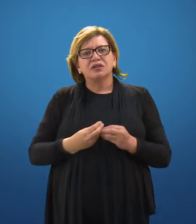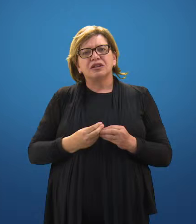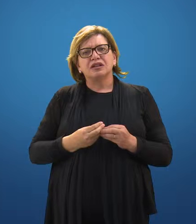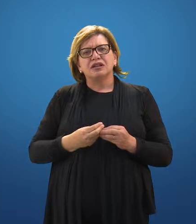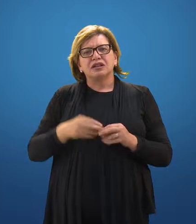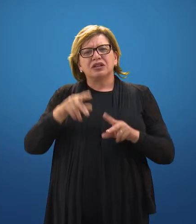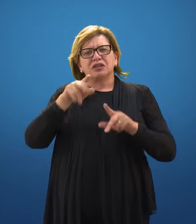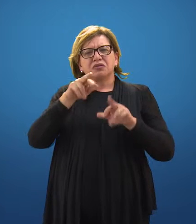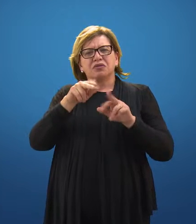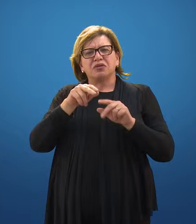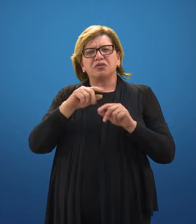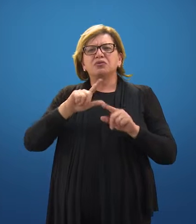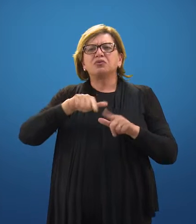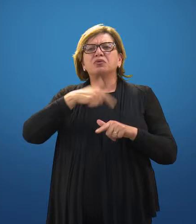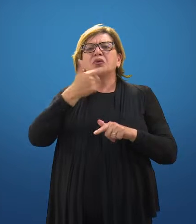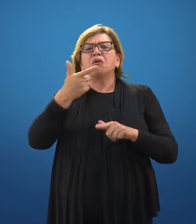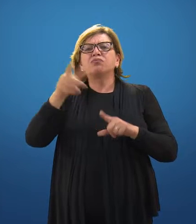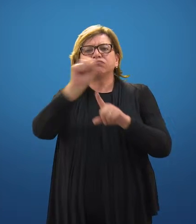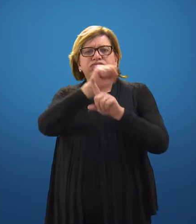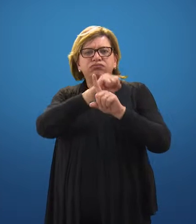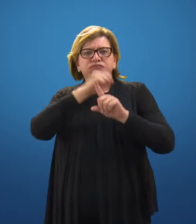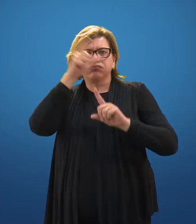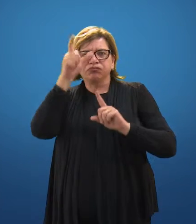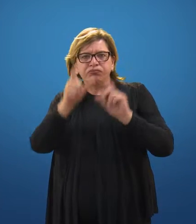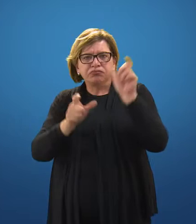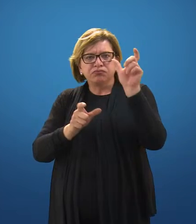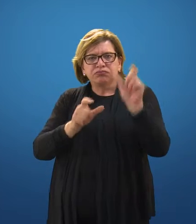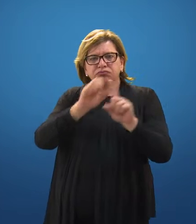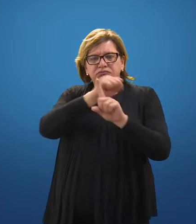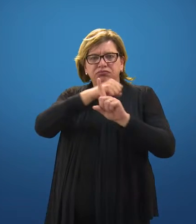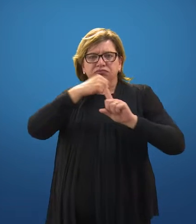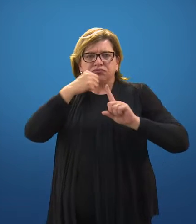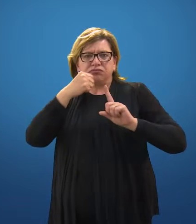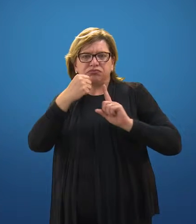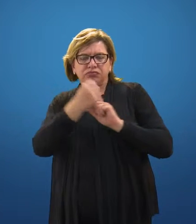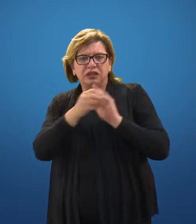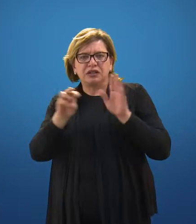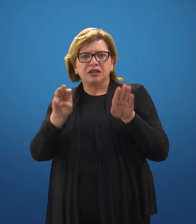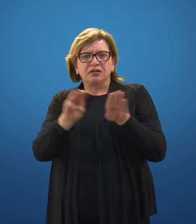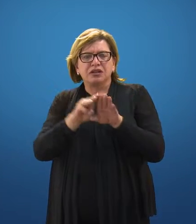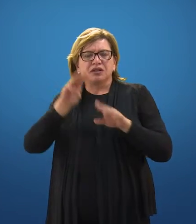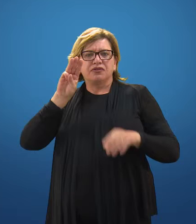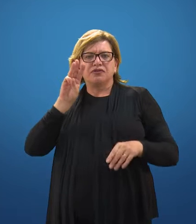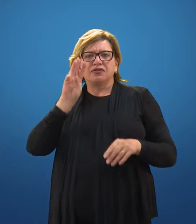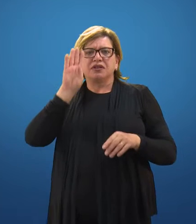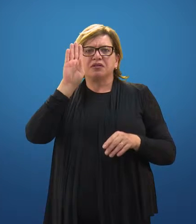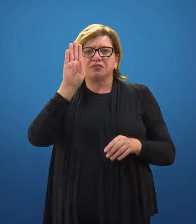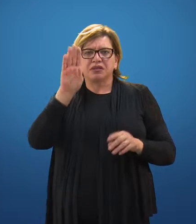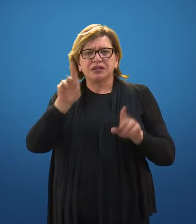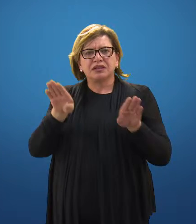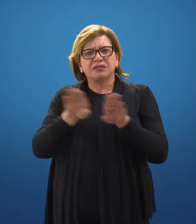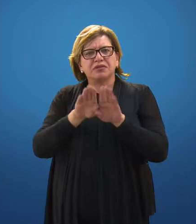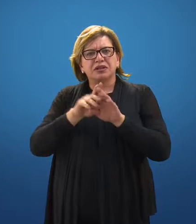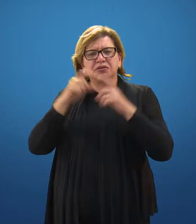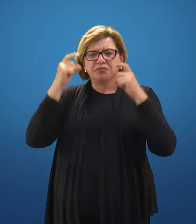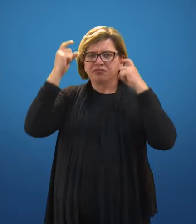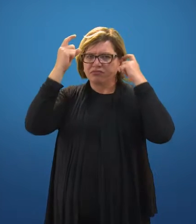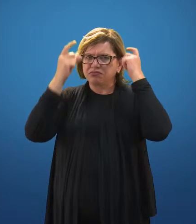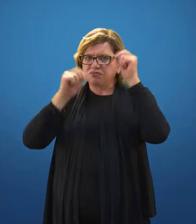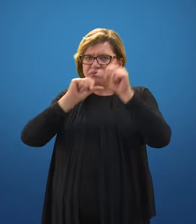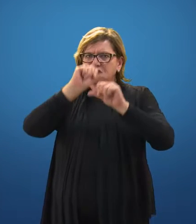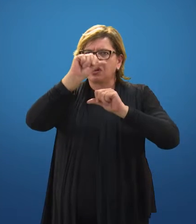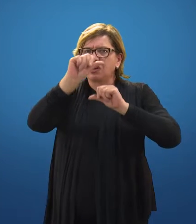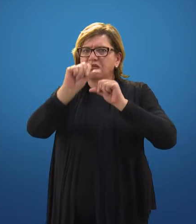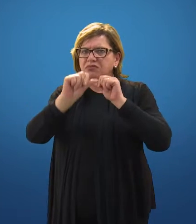Assim como os outros sociólogos, que a gente já destacou aqui, Weber ele também está preocupado com essa mudança